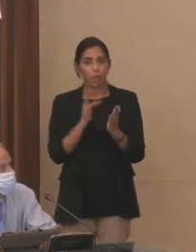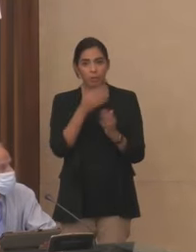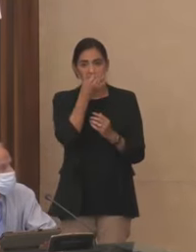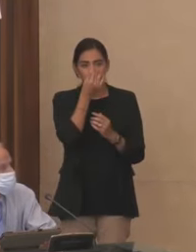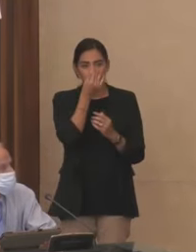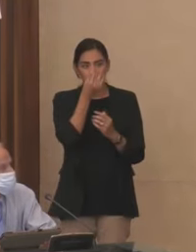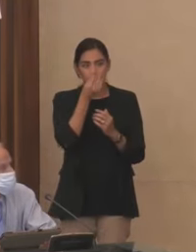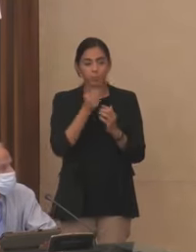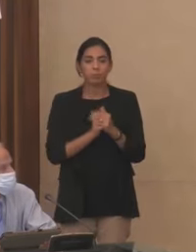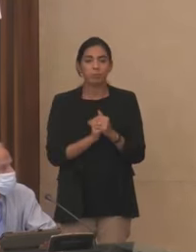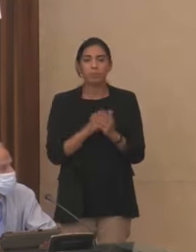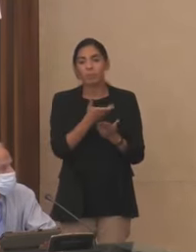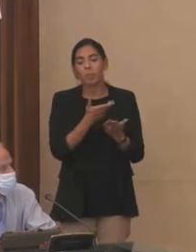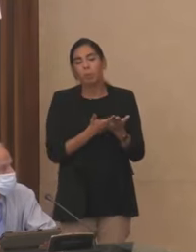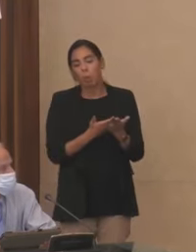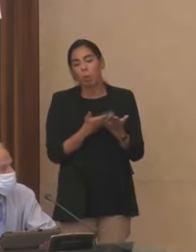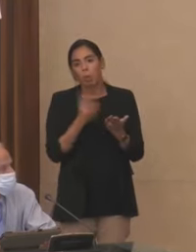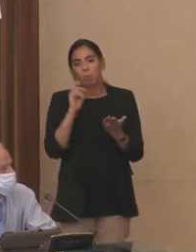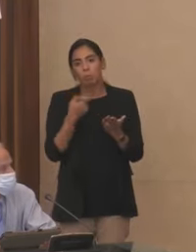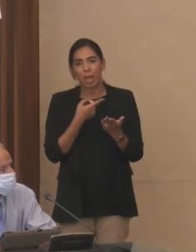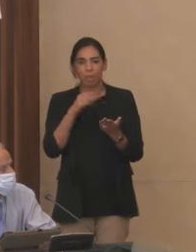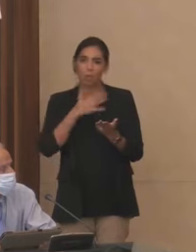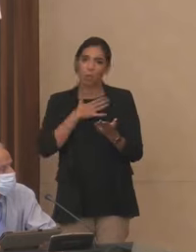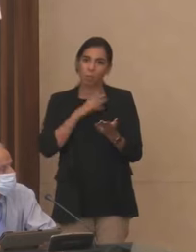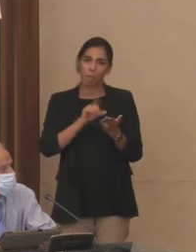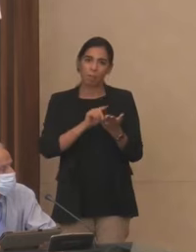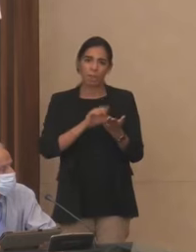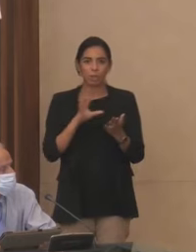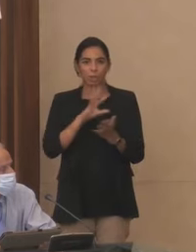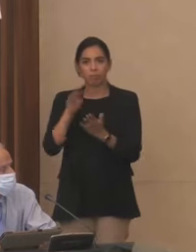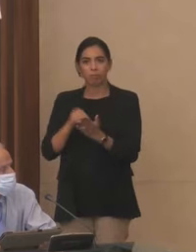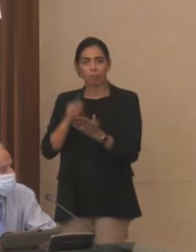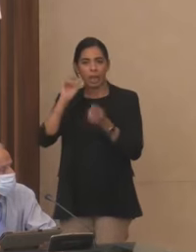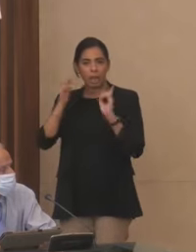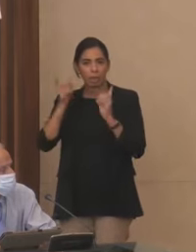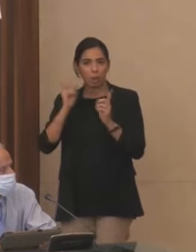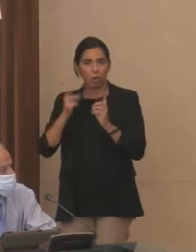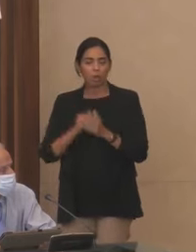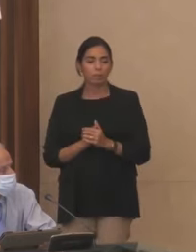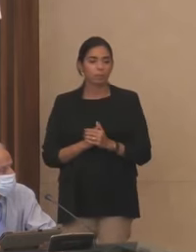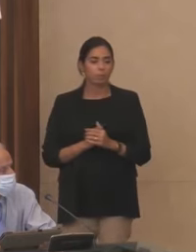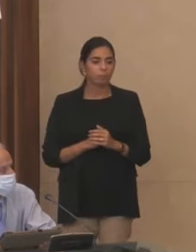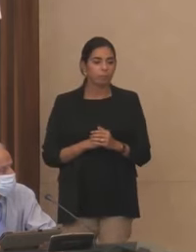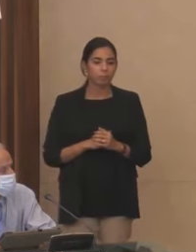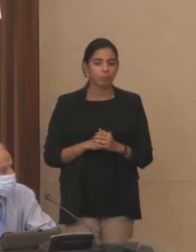la PKA su un Android. Allora, forse perché io non sono molto d'accordo